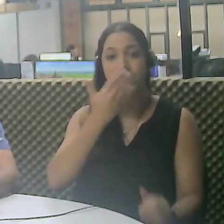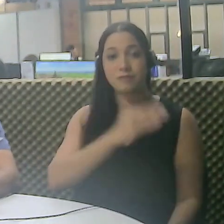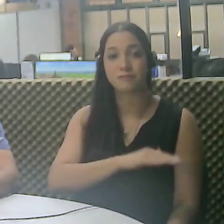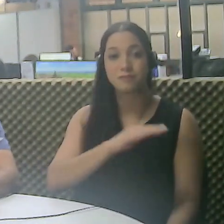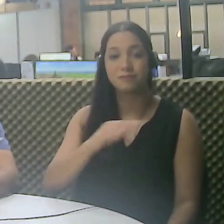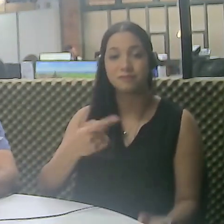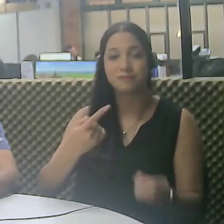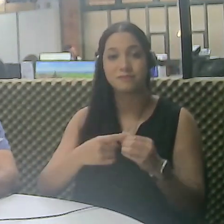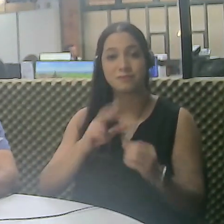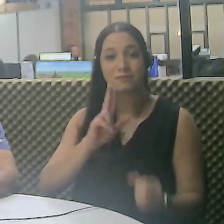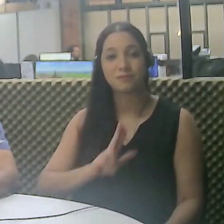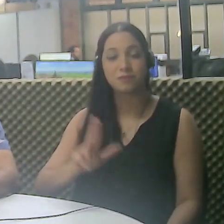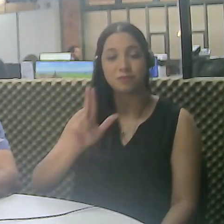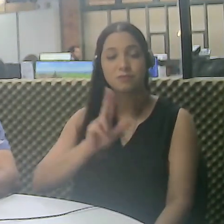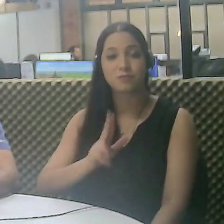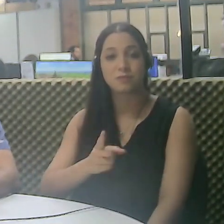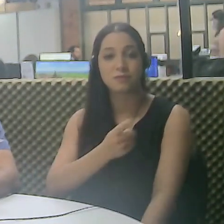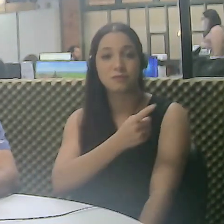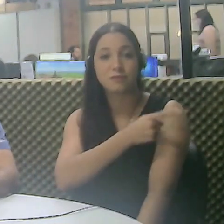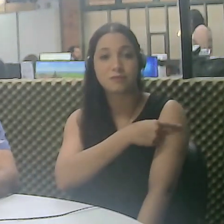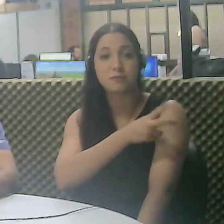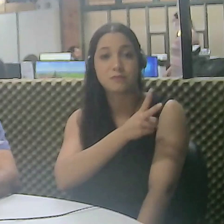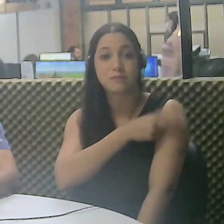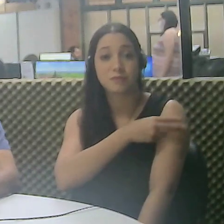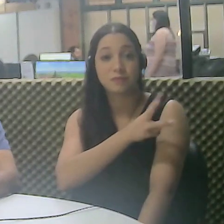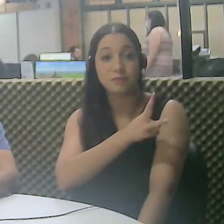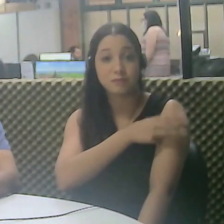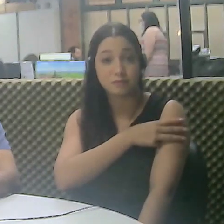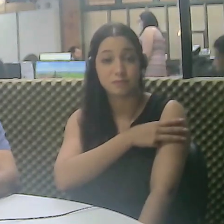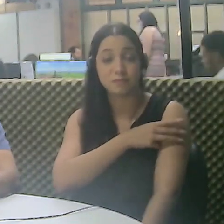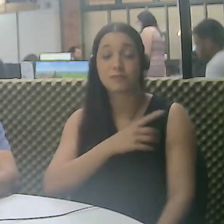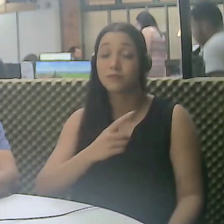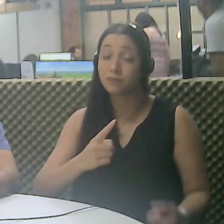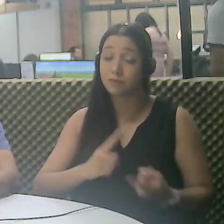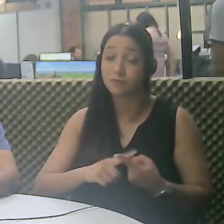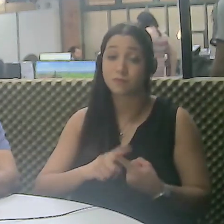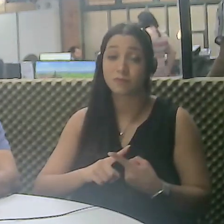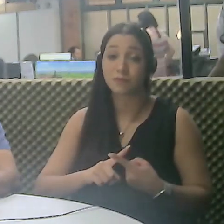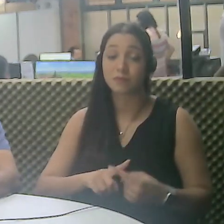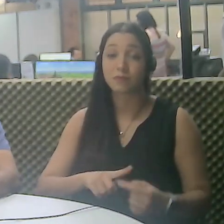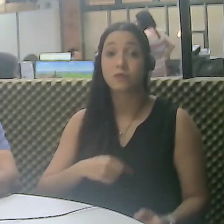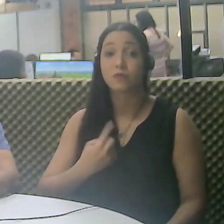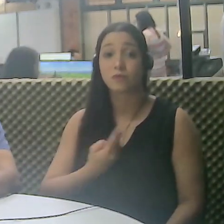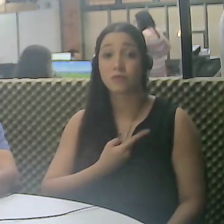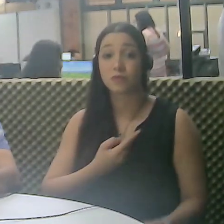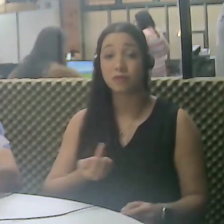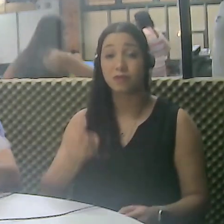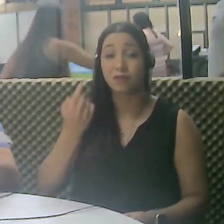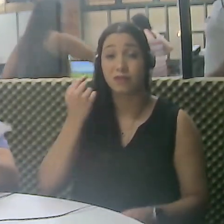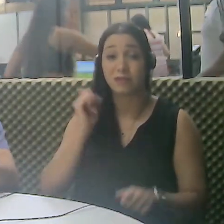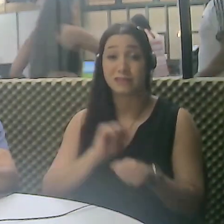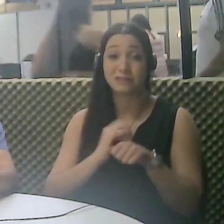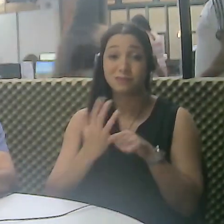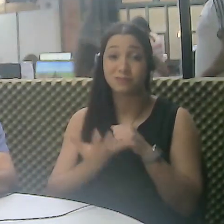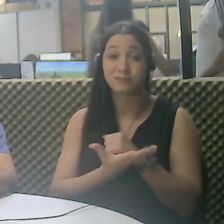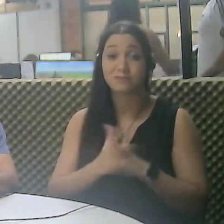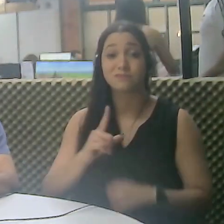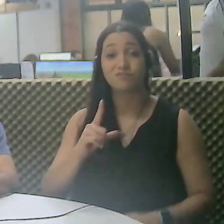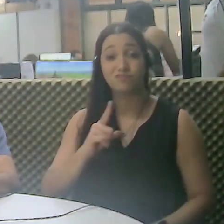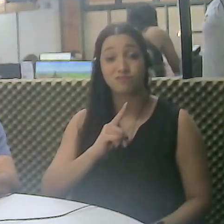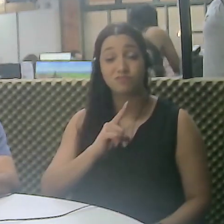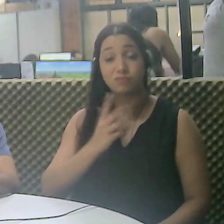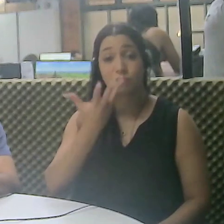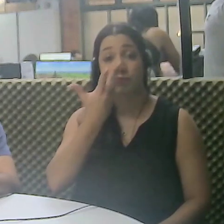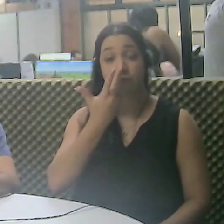cidade, da primeira, segunda e terceira série. Mesmo porque nós estávamos saindo de uma pandemia, onde as crianças